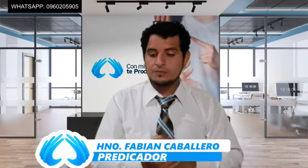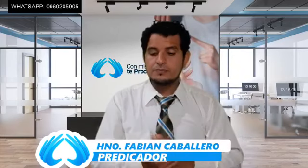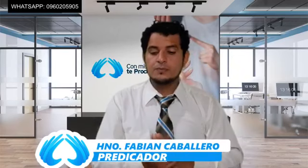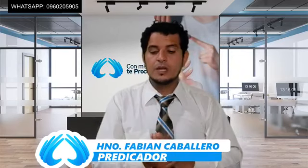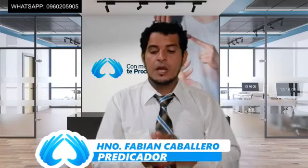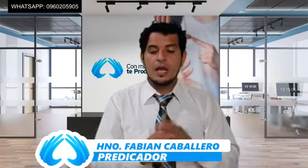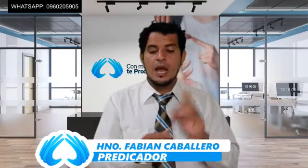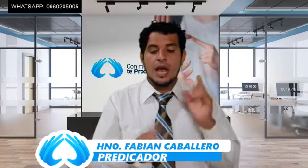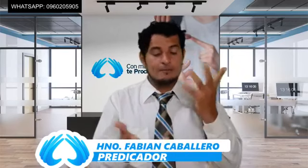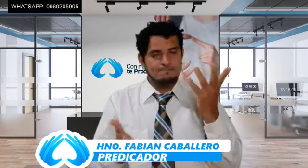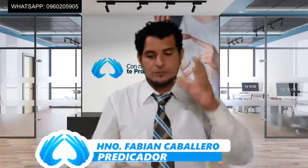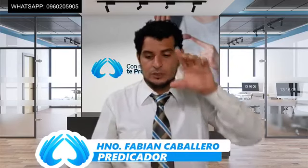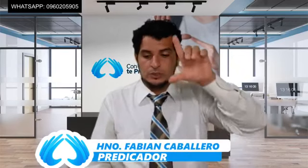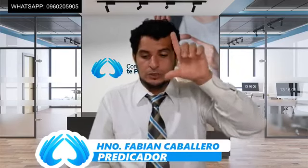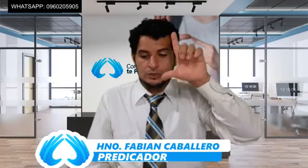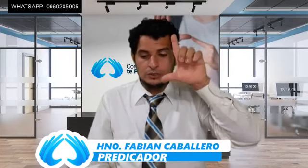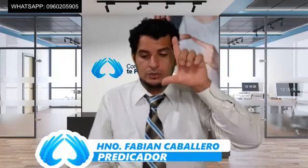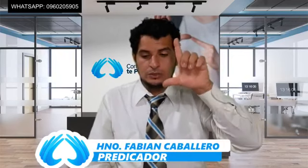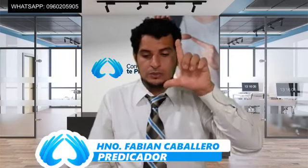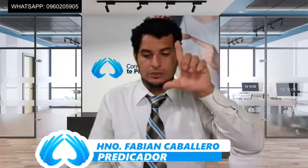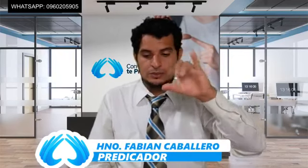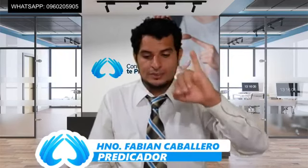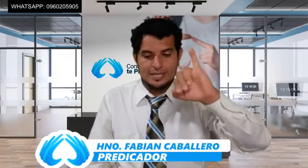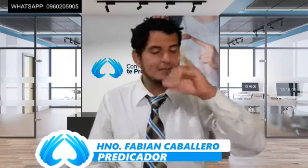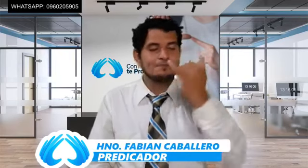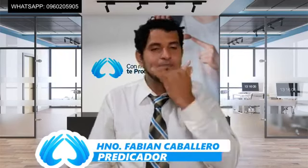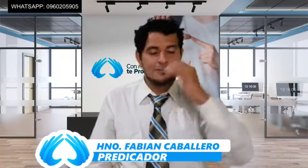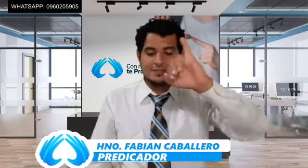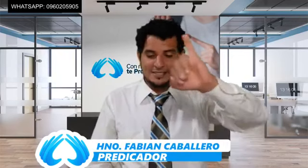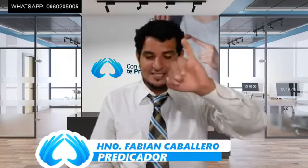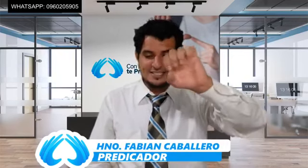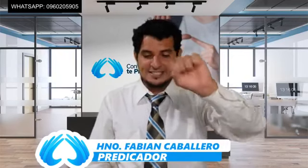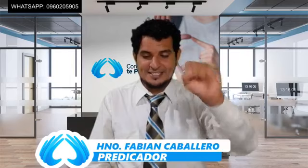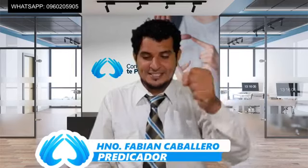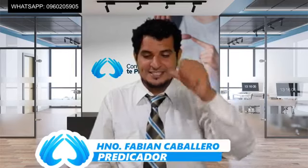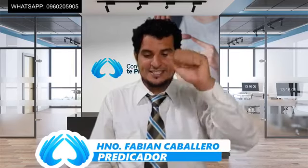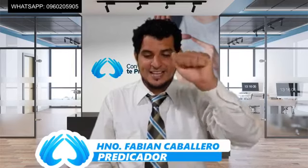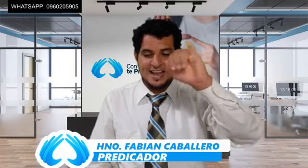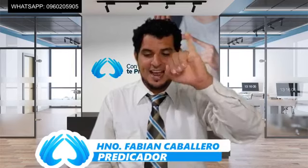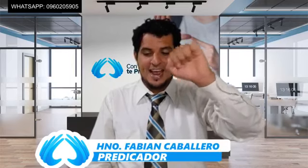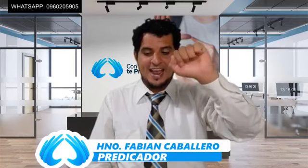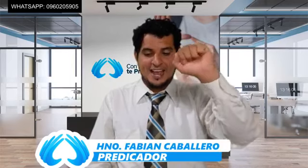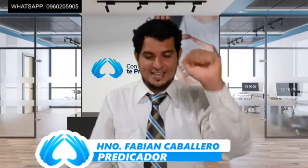Amén. Vamos a aprender los libros, los profetas mayores,